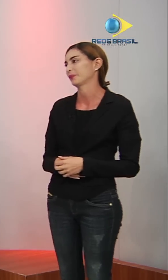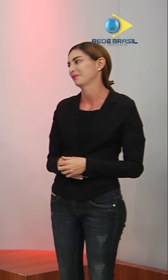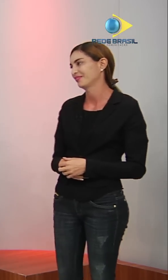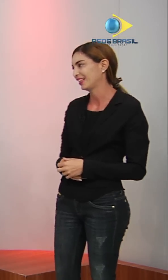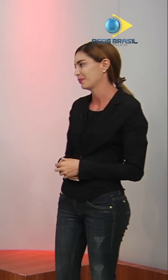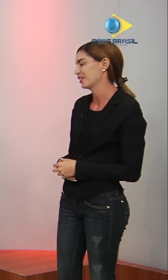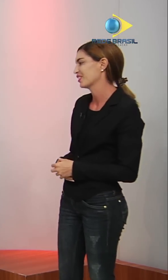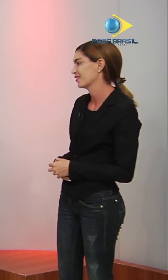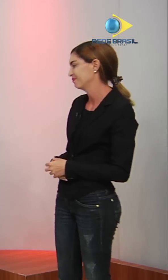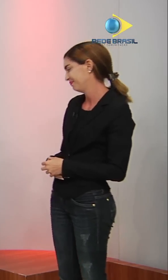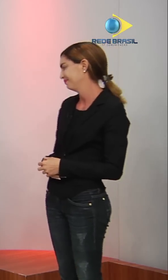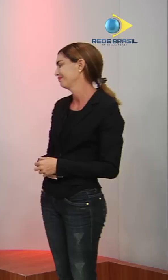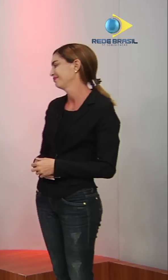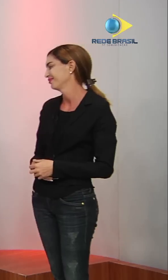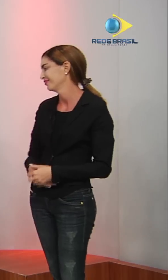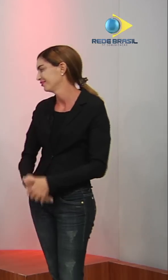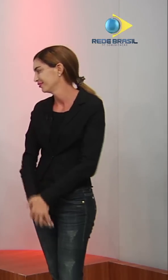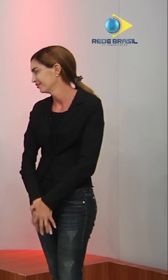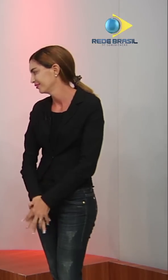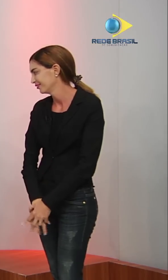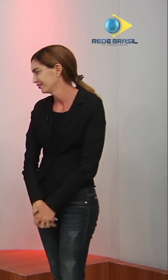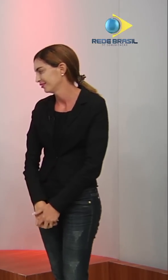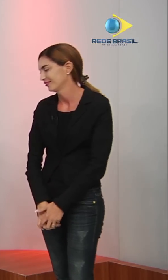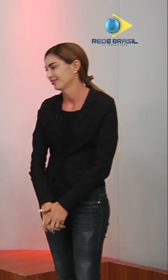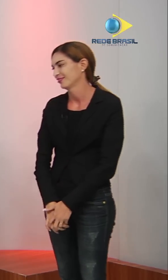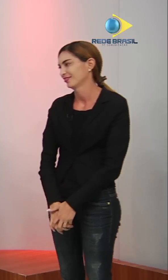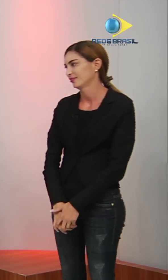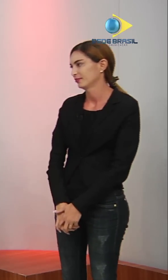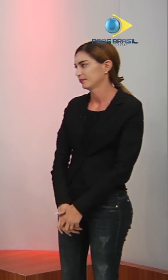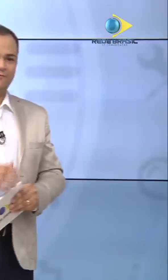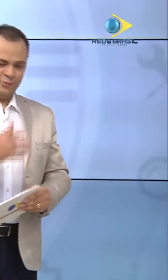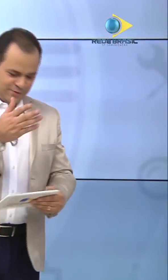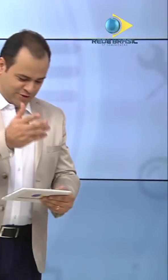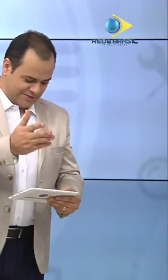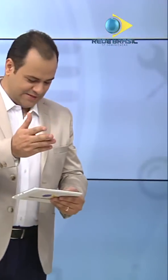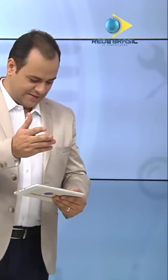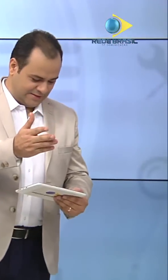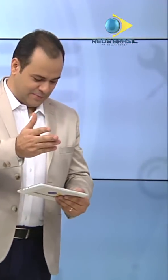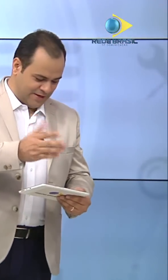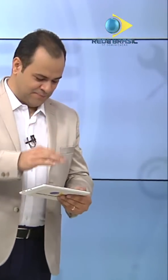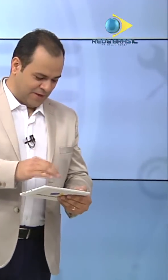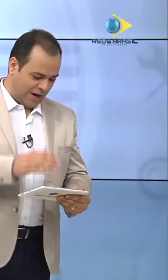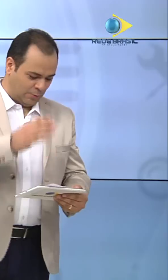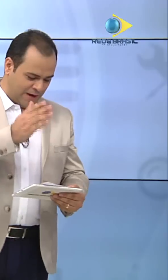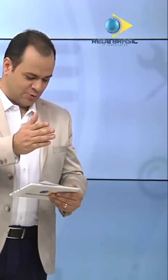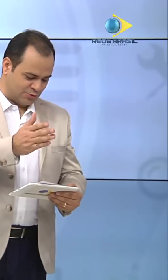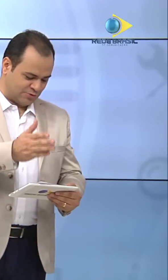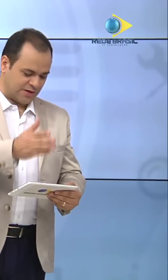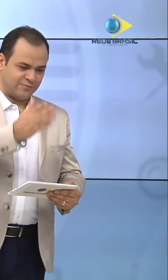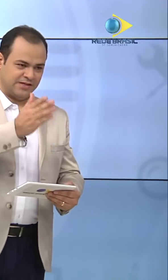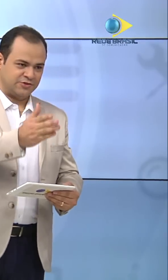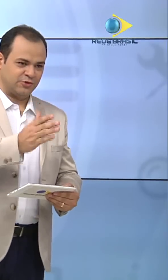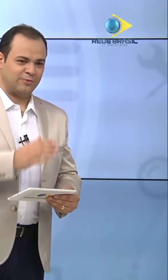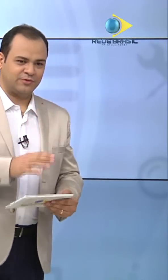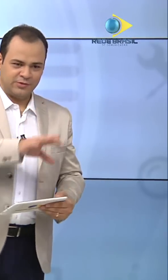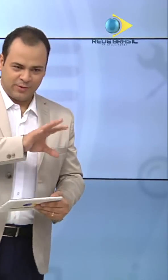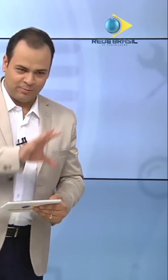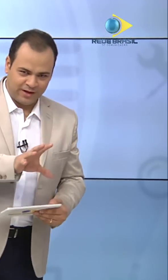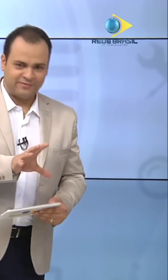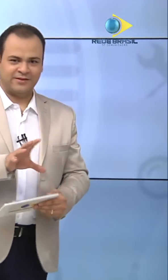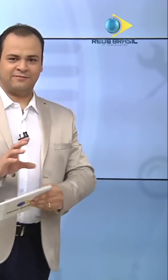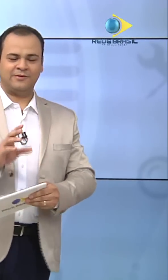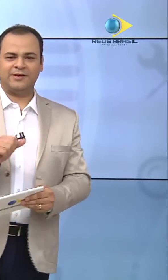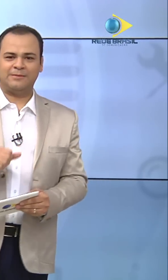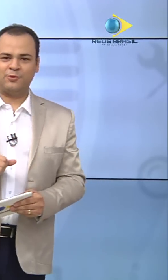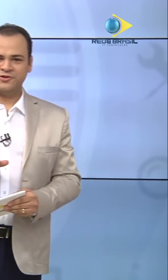né? Que é amanhã. Perfeito. Muito obrigado também, Isabela. Obrigado, Roberta. E vou pedir licença aqui também ao Marcos Gonçalves e a Dionne Monteiro